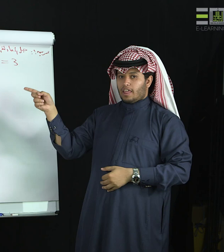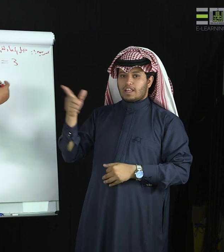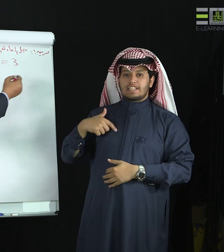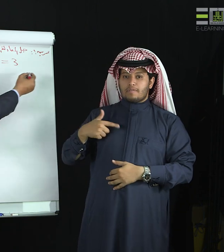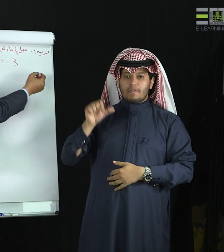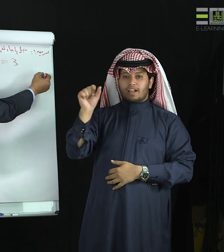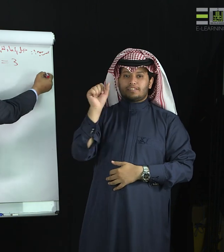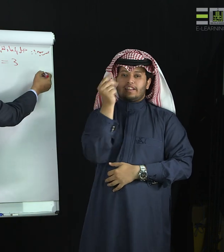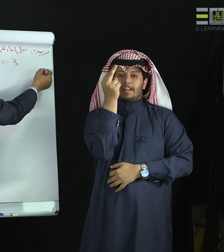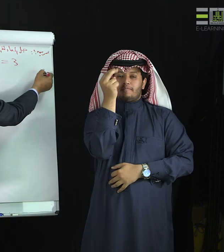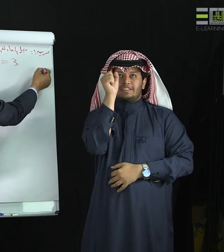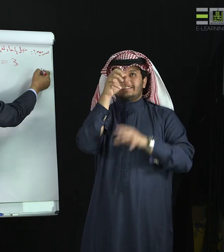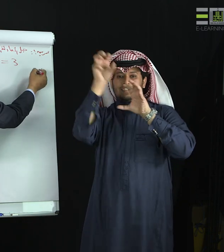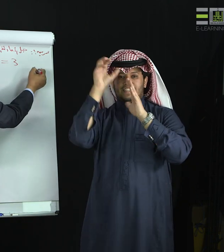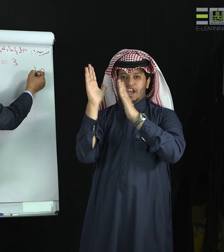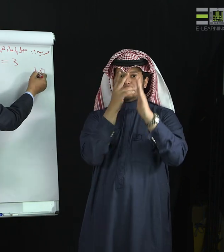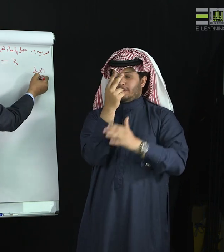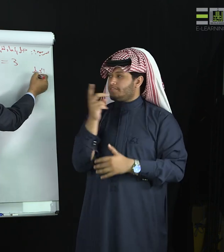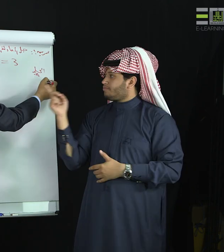التربيعية. الحل